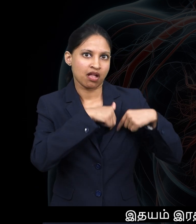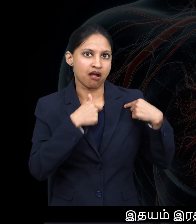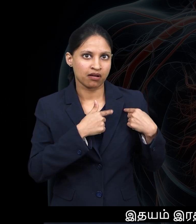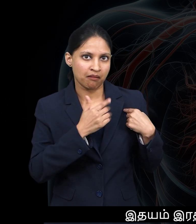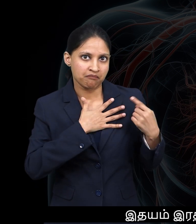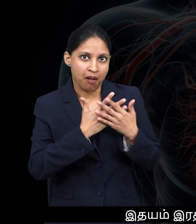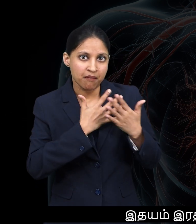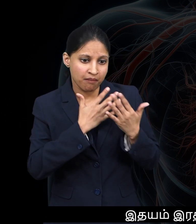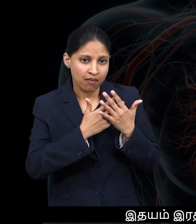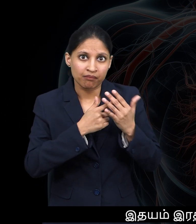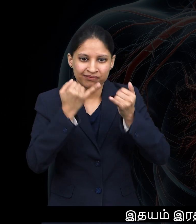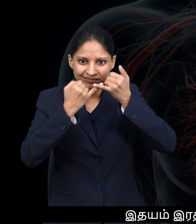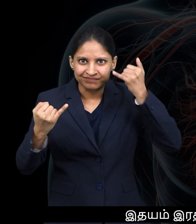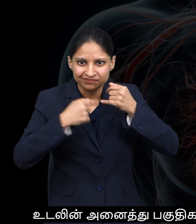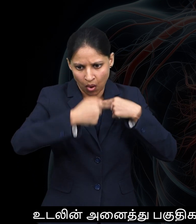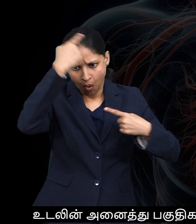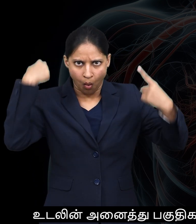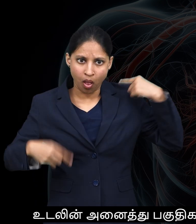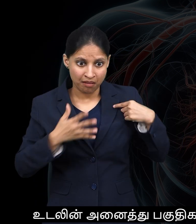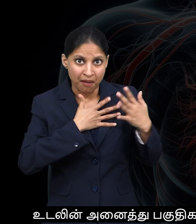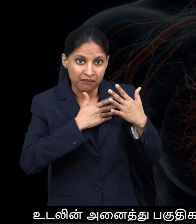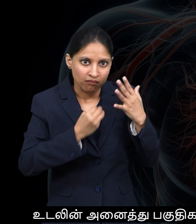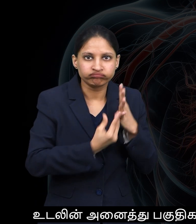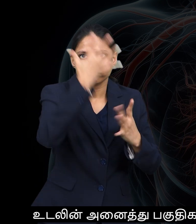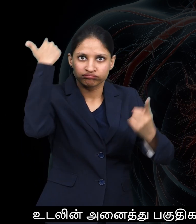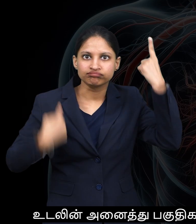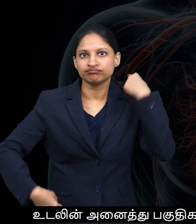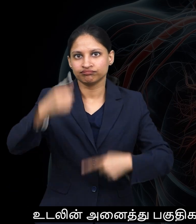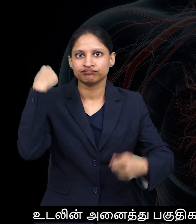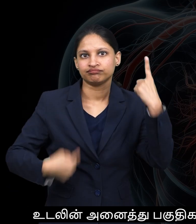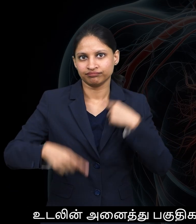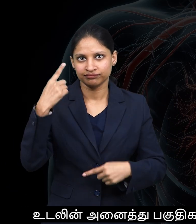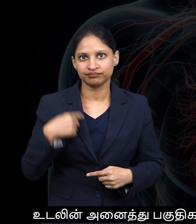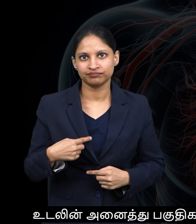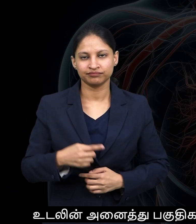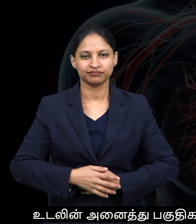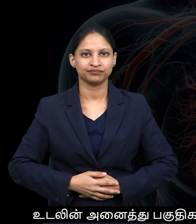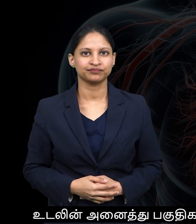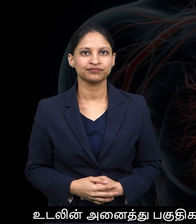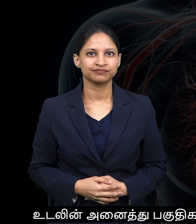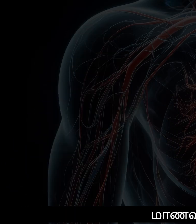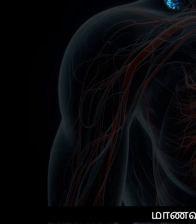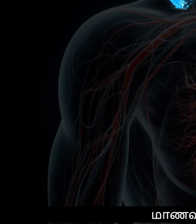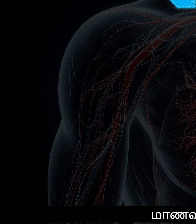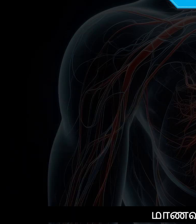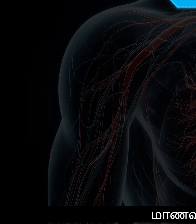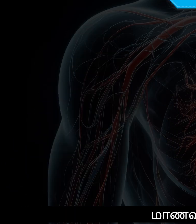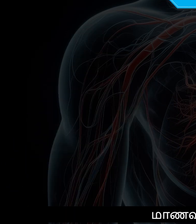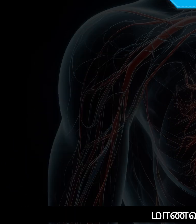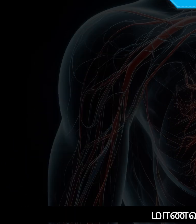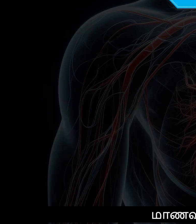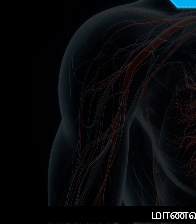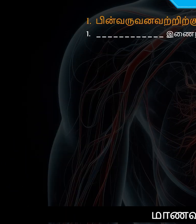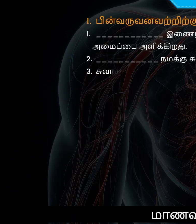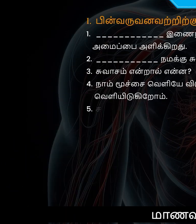இதயம் இரத்த நாளங்கள் வழியாக உடலின் அனைத்து பகுதிகளுக்கும் இரத்தத்தை பம்ப் செய்கிறது. மாணவர்